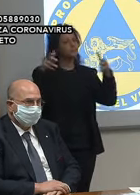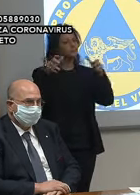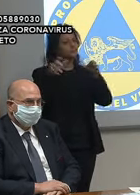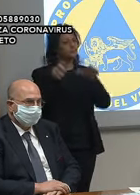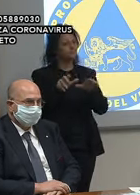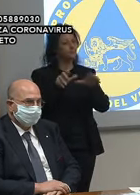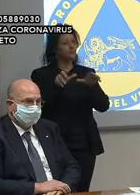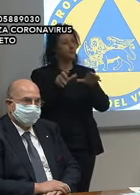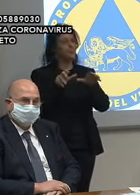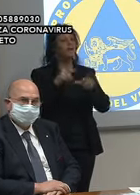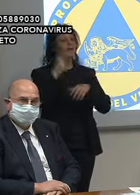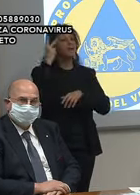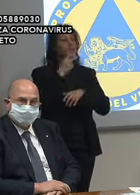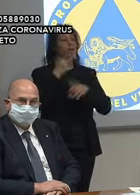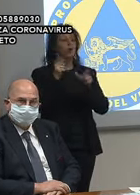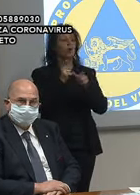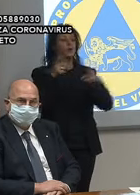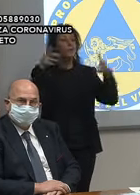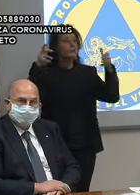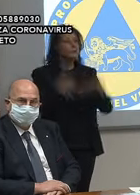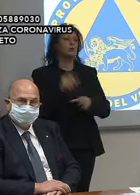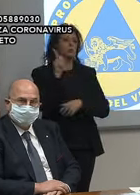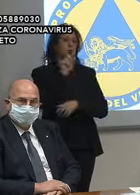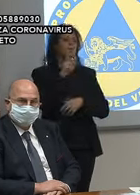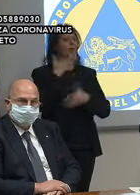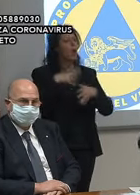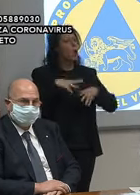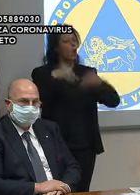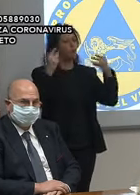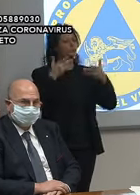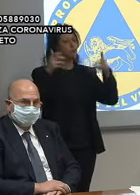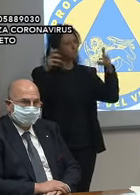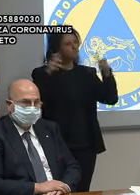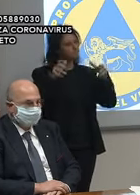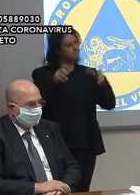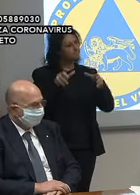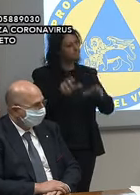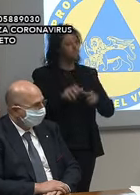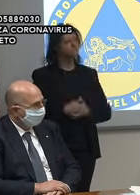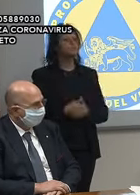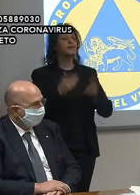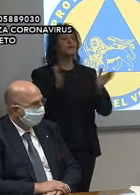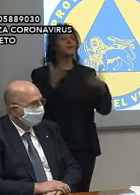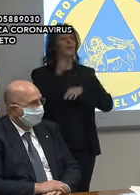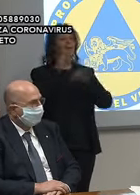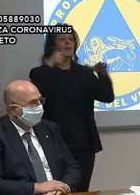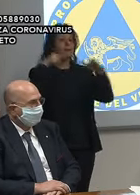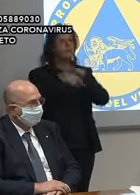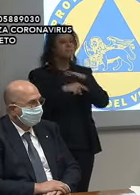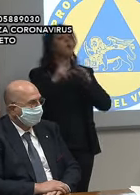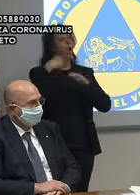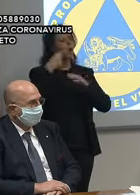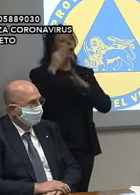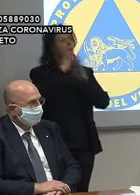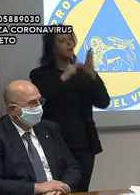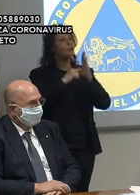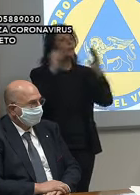non discesa rapidissima, ma comincia diciamo a implementarsi. Le terapie intensive scendono bene ancora,